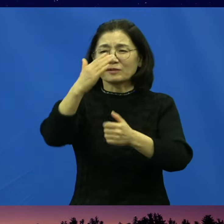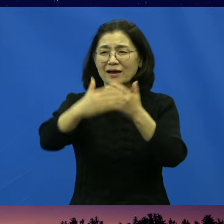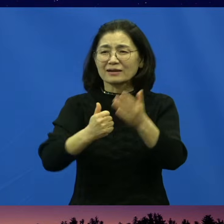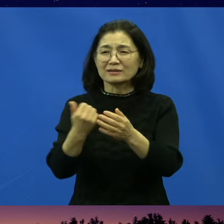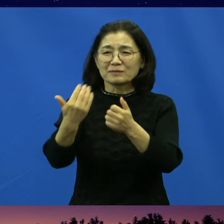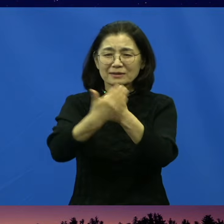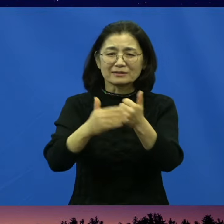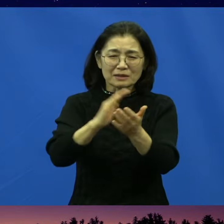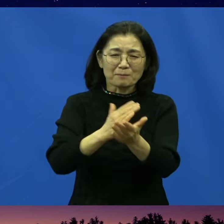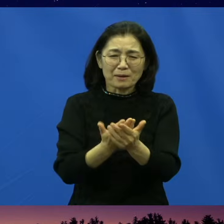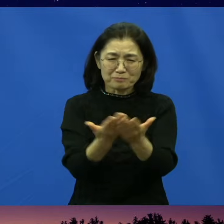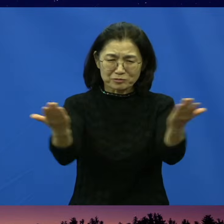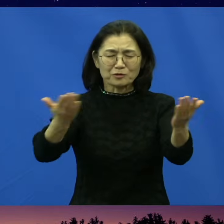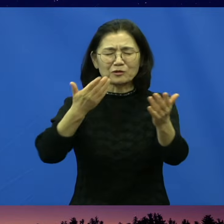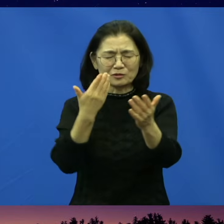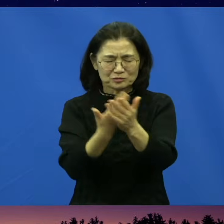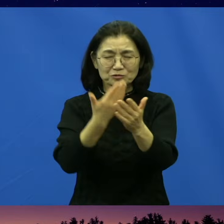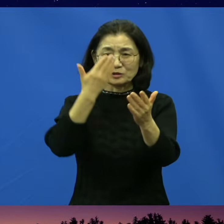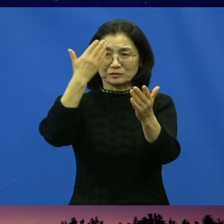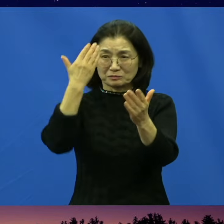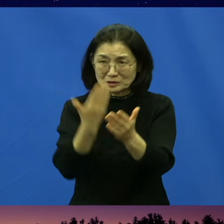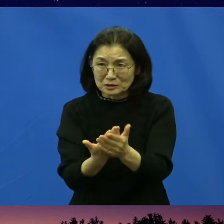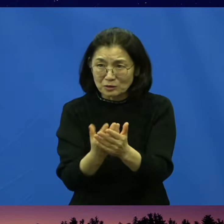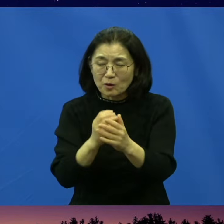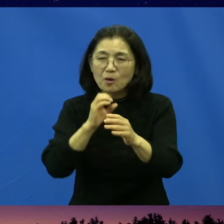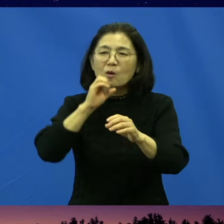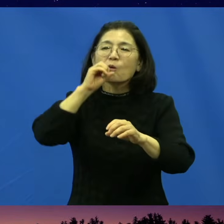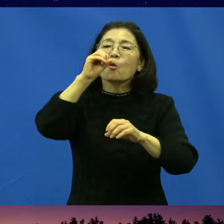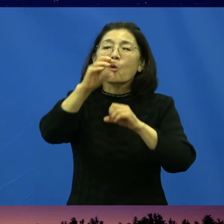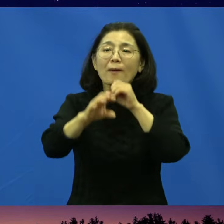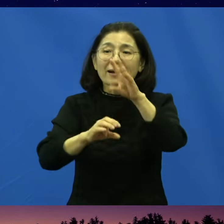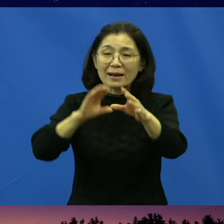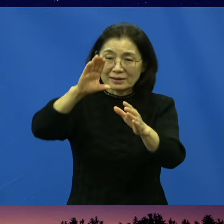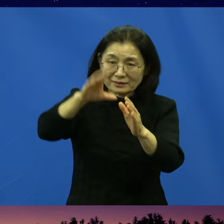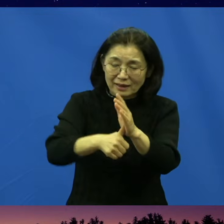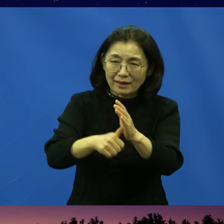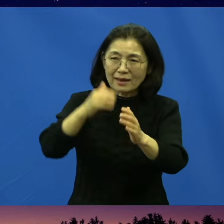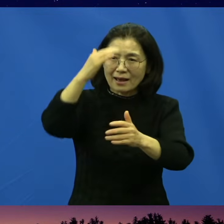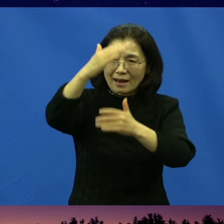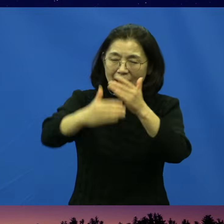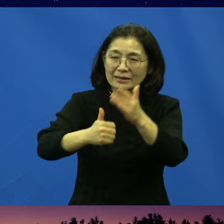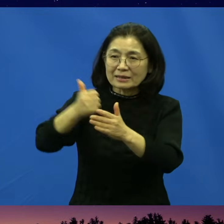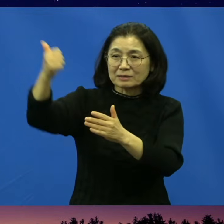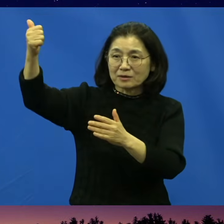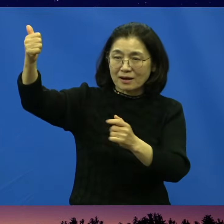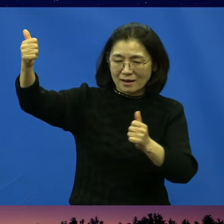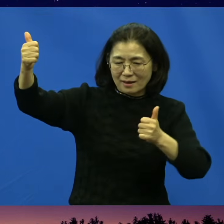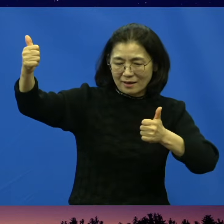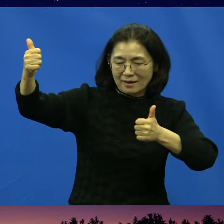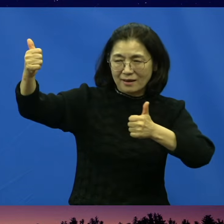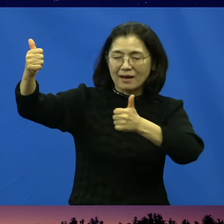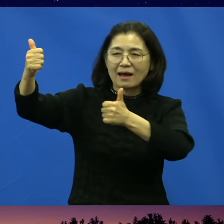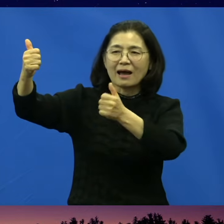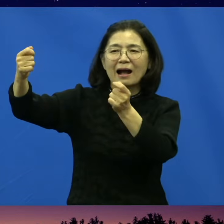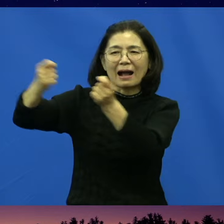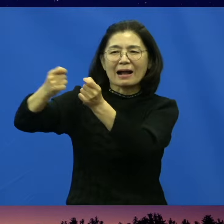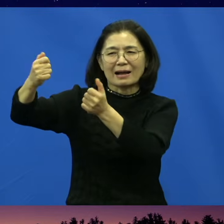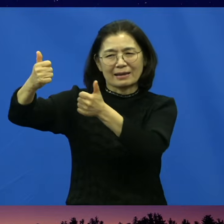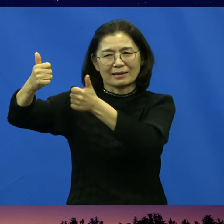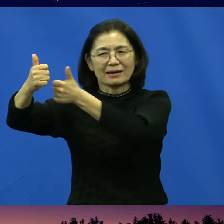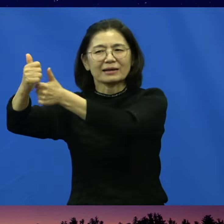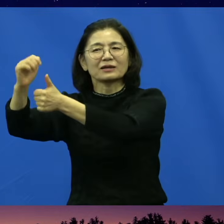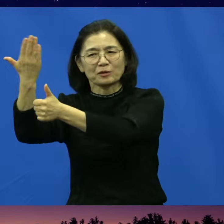나를 하나님께로 더 가까이 이끌어 간다는 것입니다. 그 고백이 나를 하나님께로 만나게